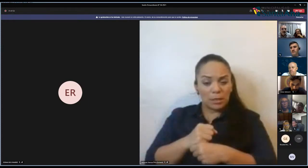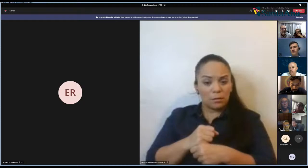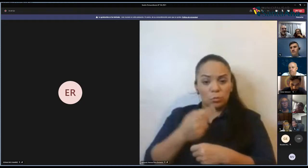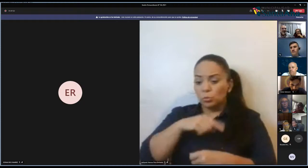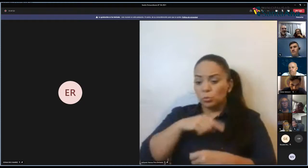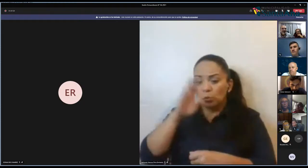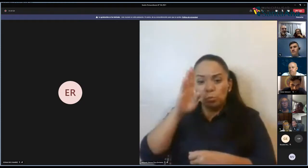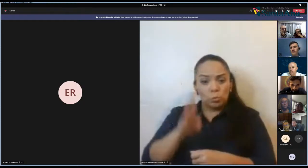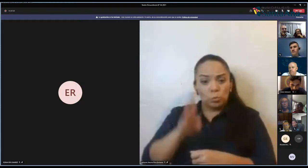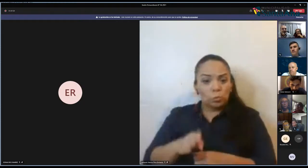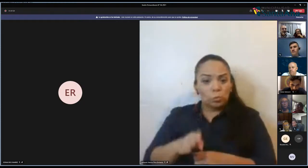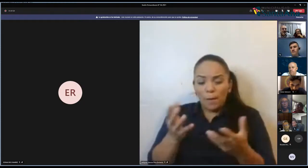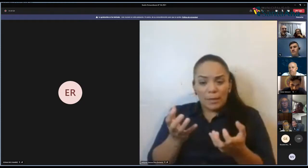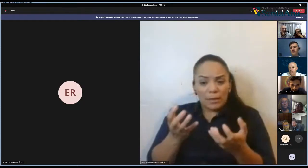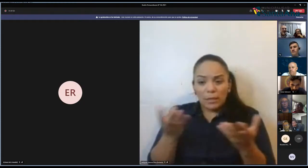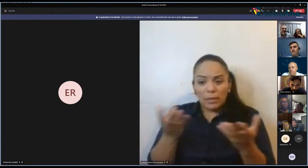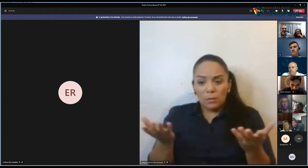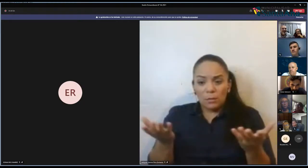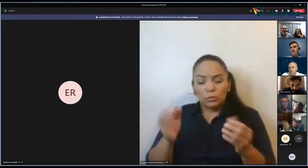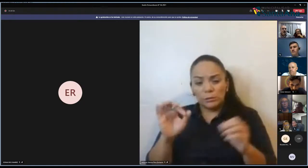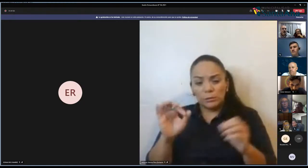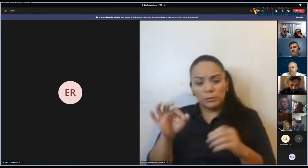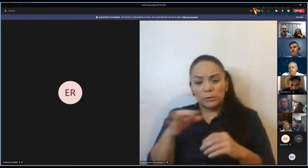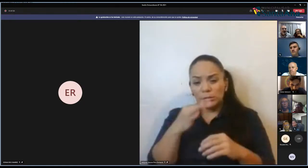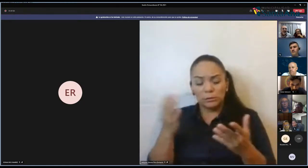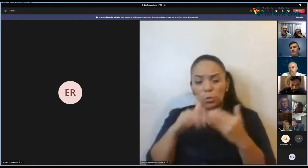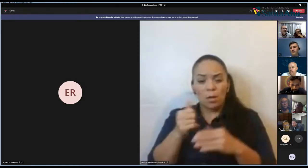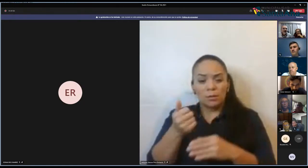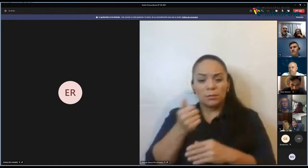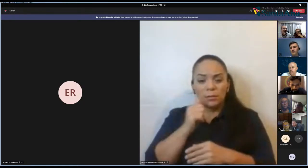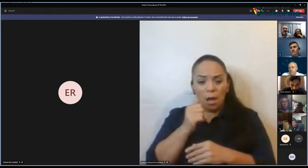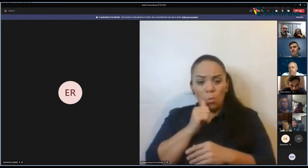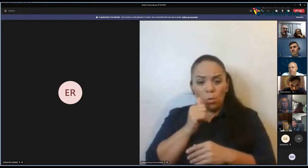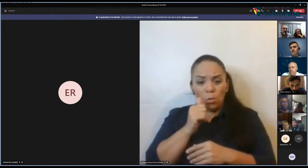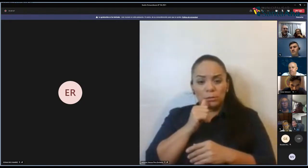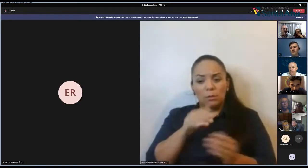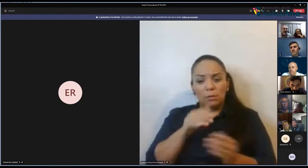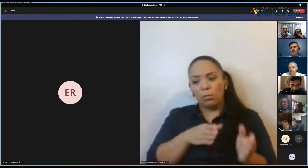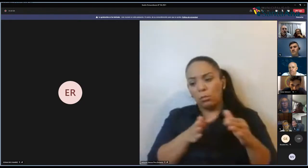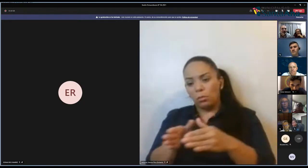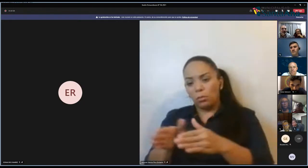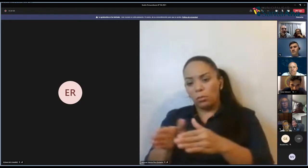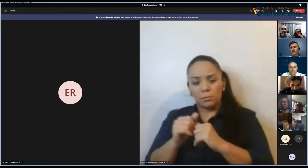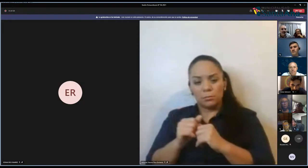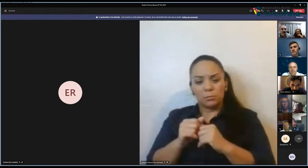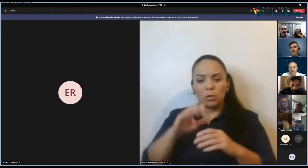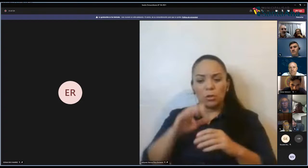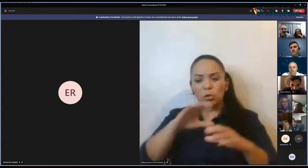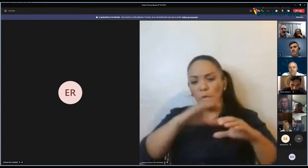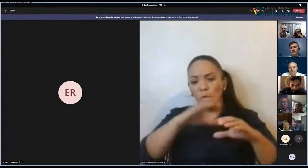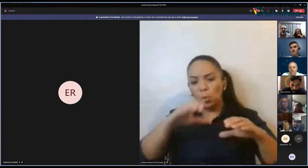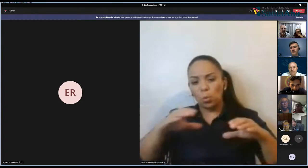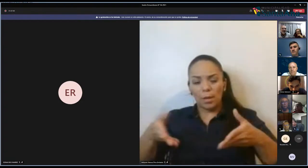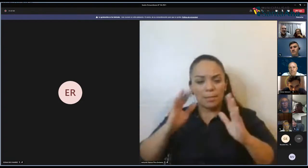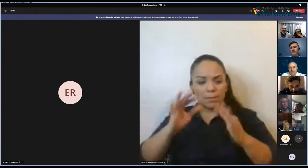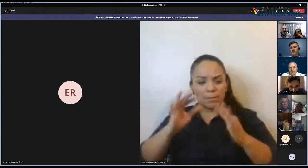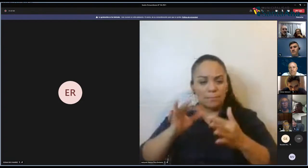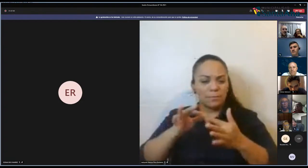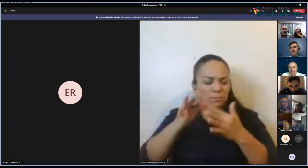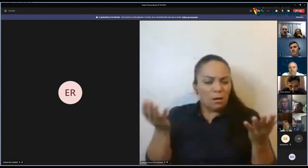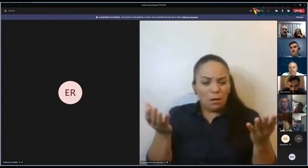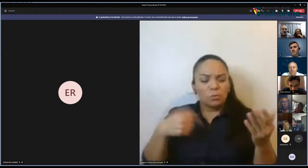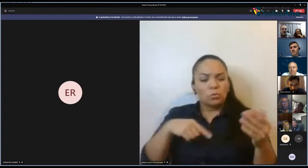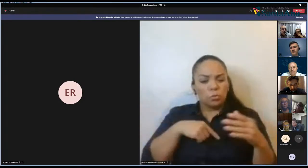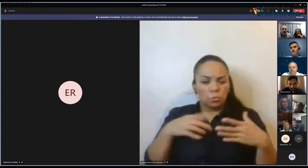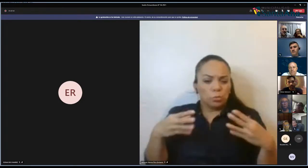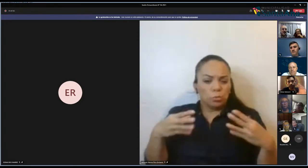de ninguna manera que todas las aguas se desviarán y que se pueda la tubería hacia la calle principal sino que aceptamos por